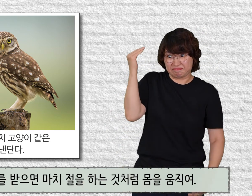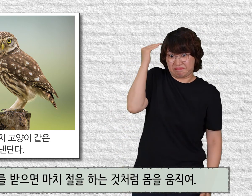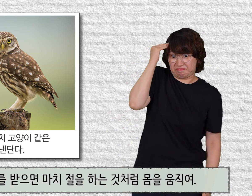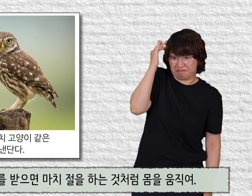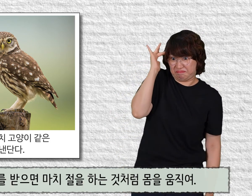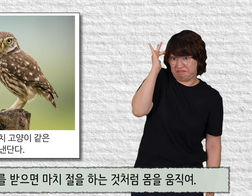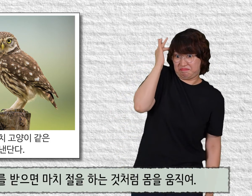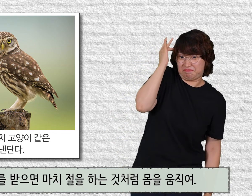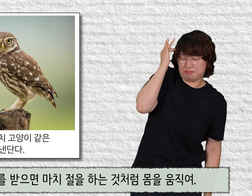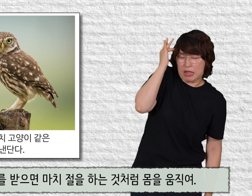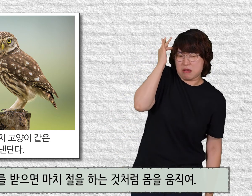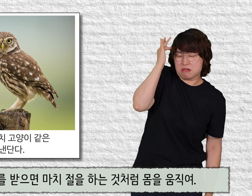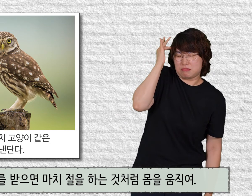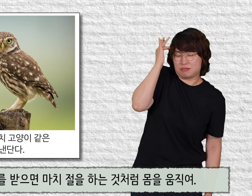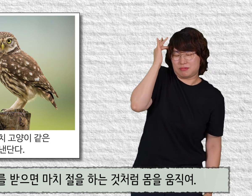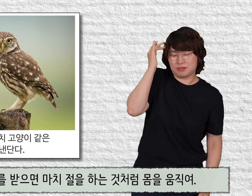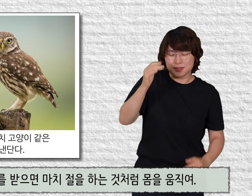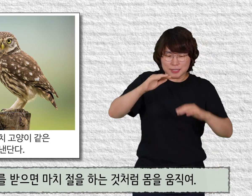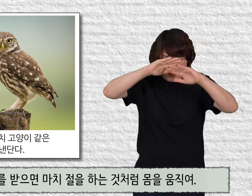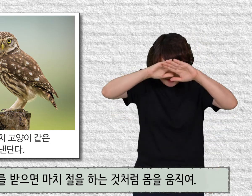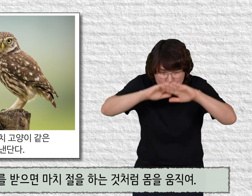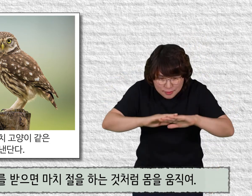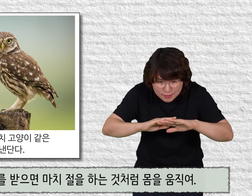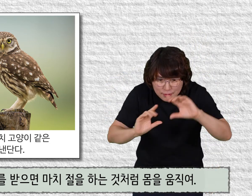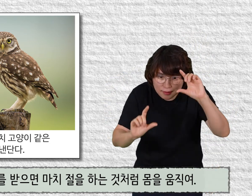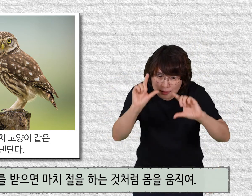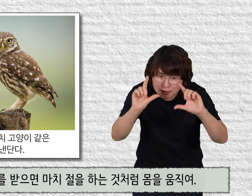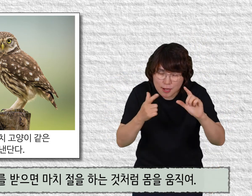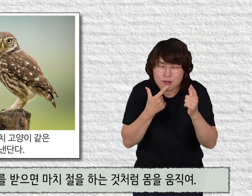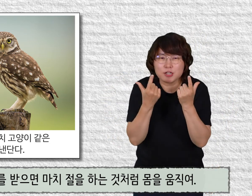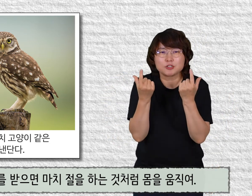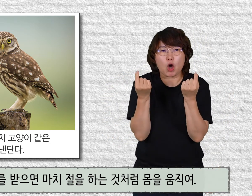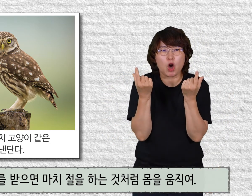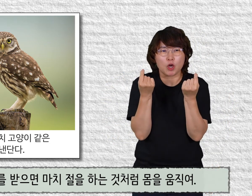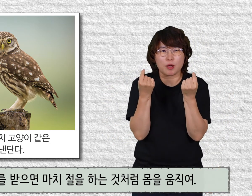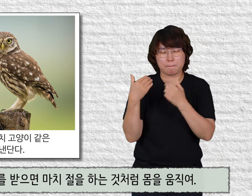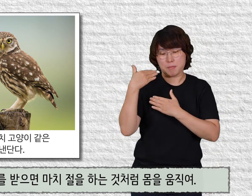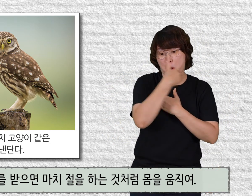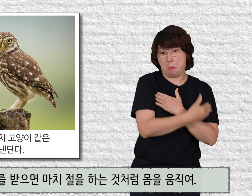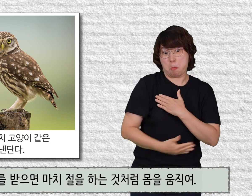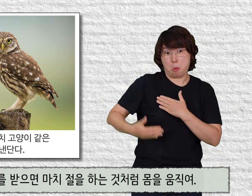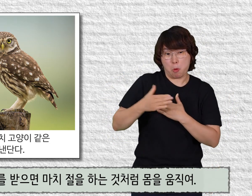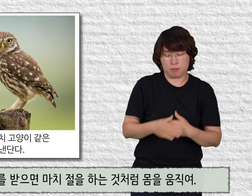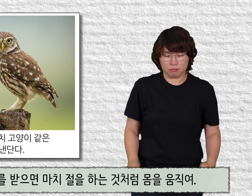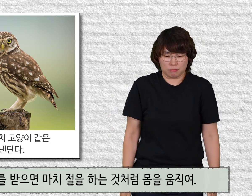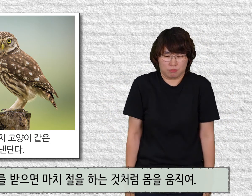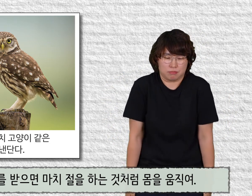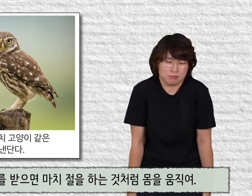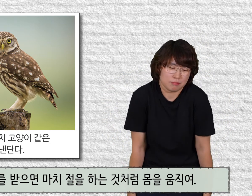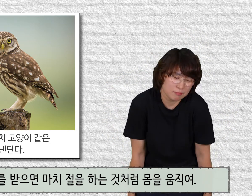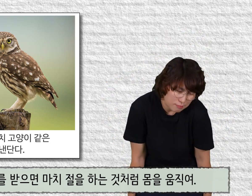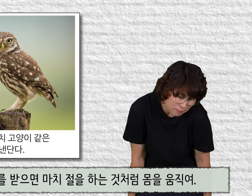휴식에 방해를 받으면 마치 절을 하는 것처럼 몸을 움직여.